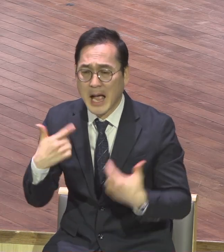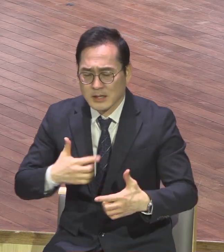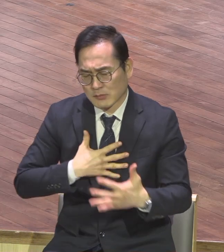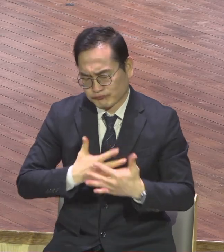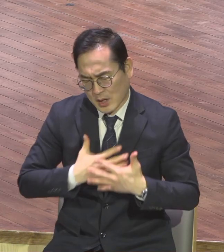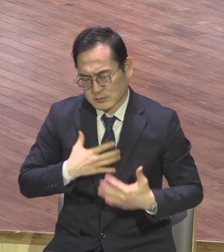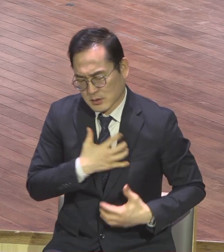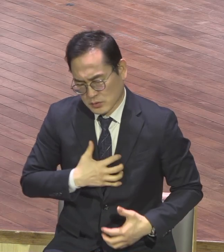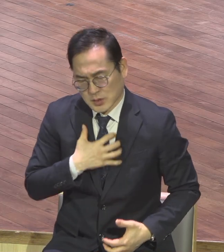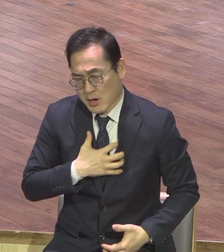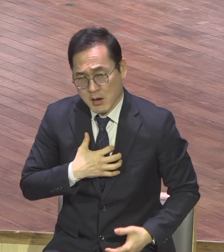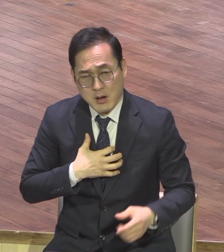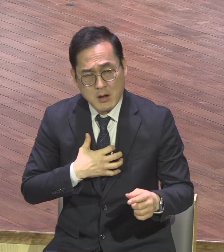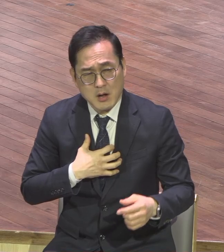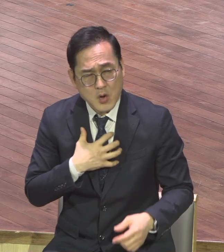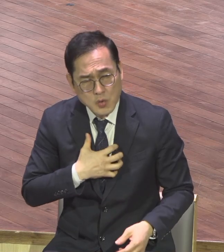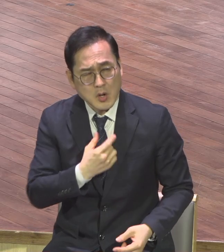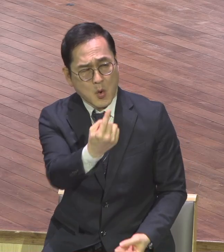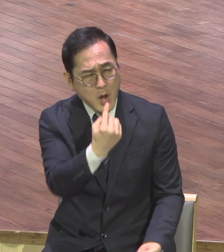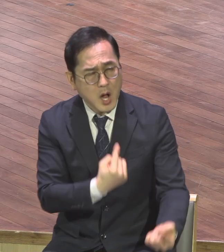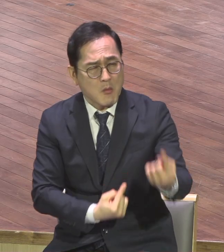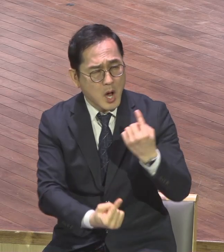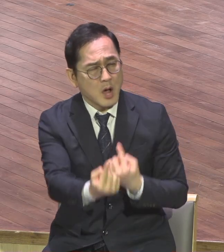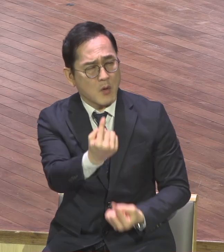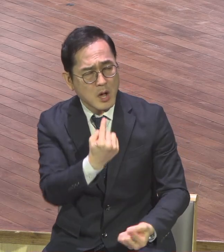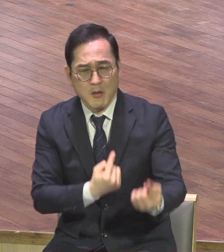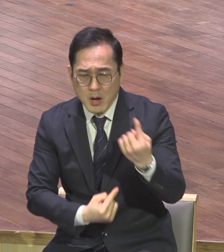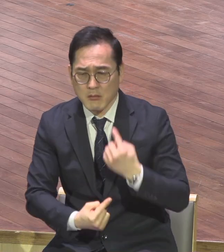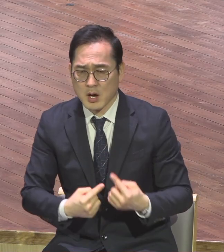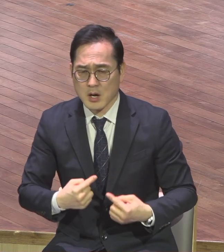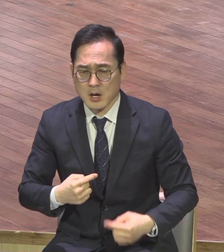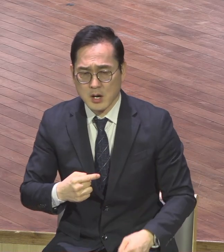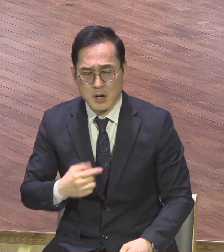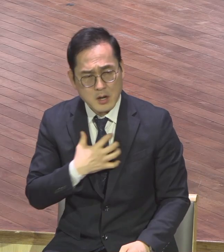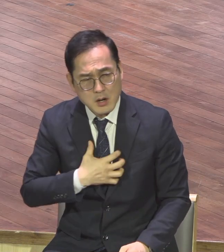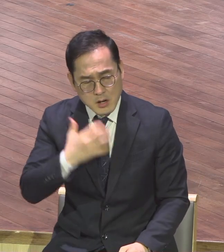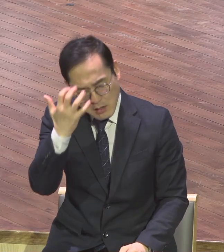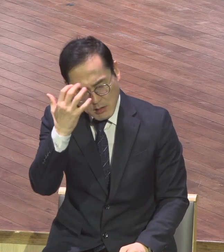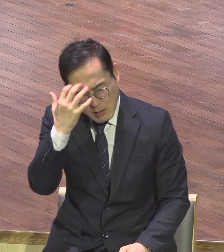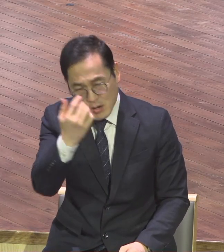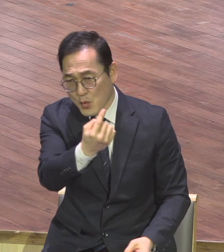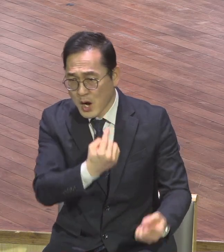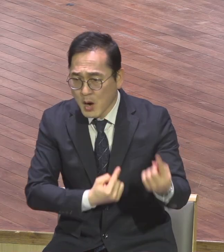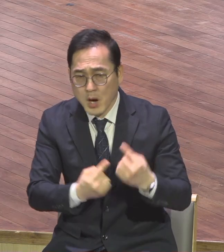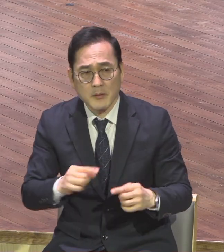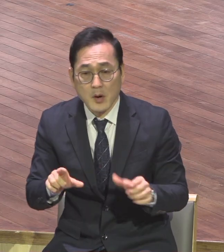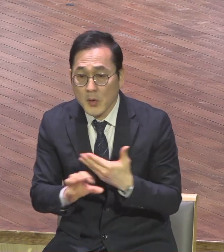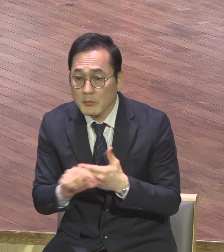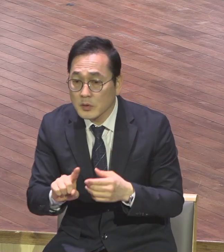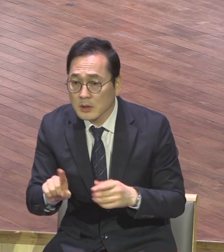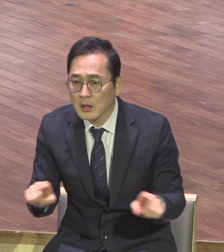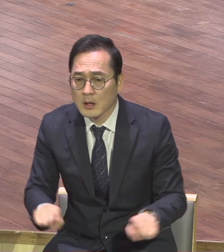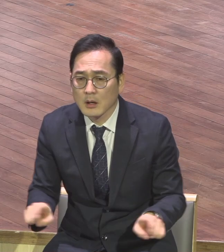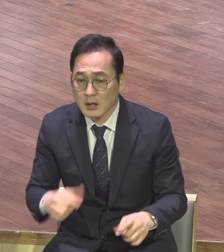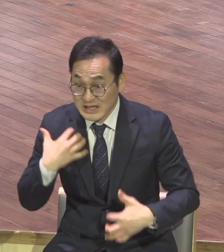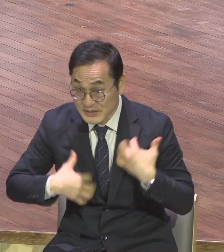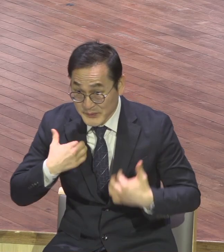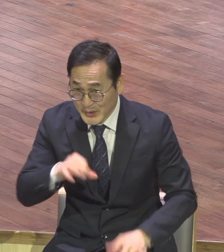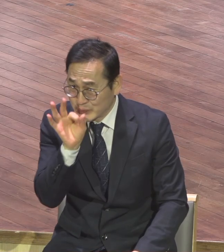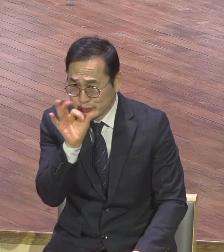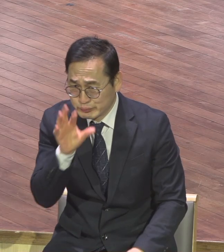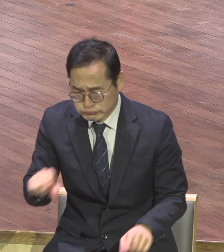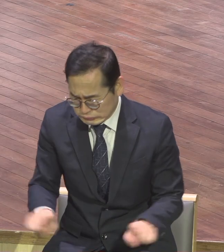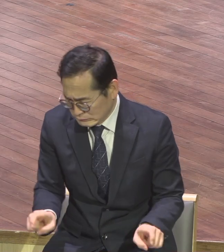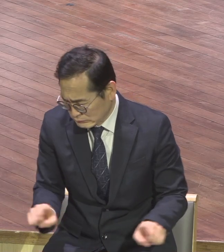초조하고 그야말로 끊임없이 이 공포 속에 있는 삶이 돼야 되는데, 도리어 거기서